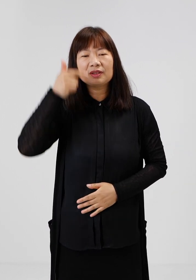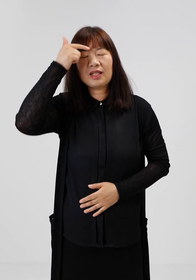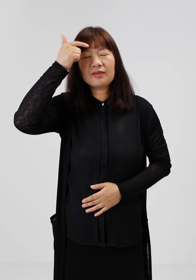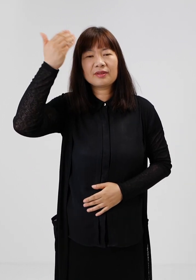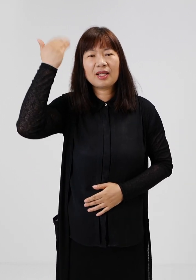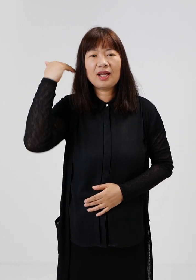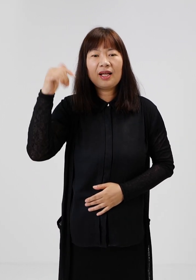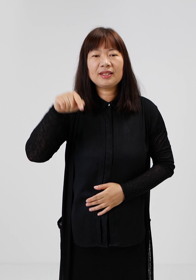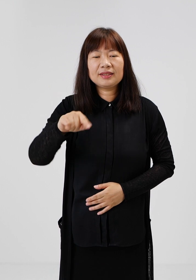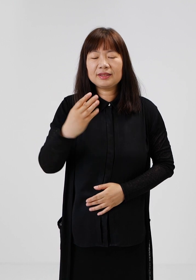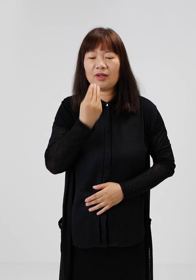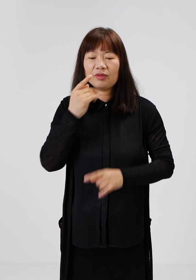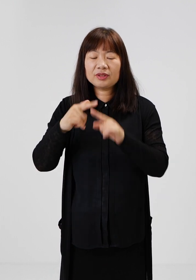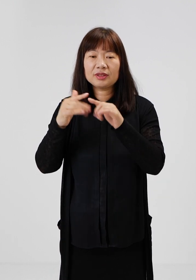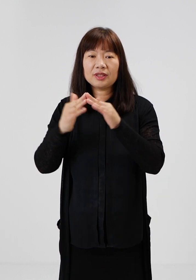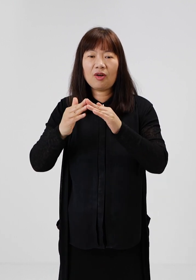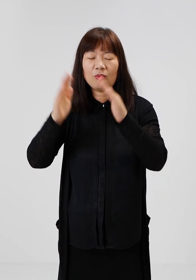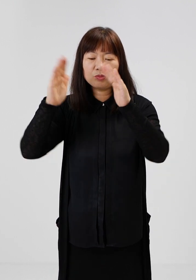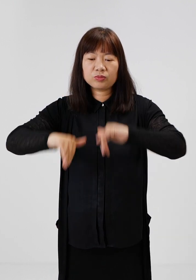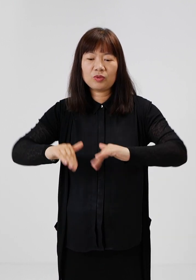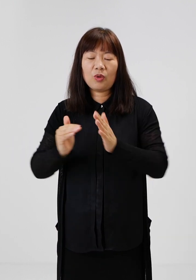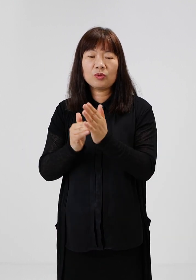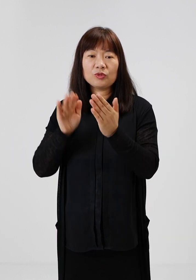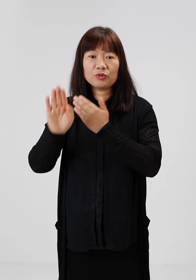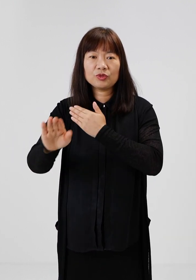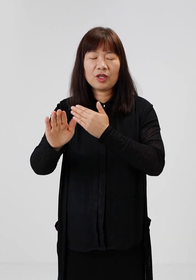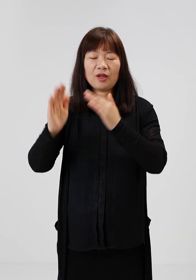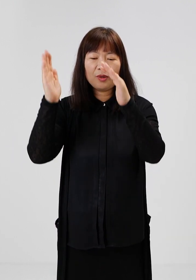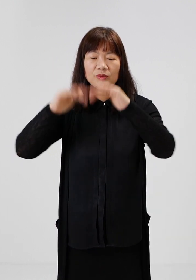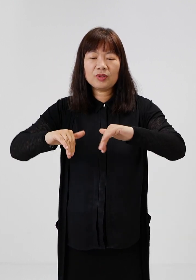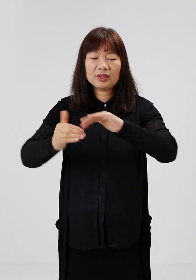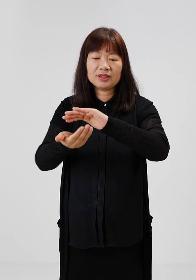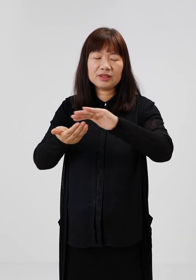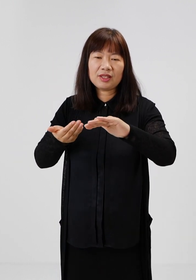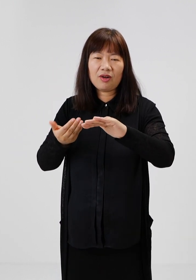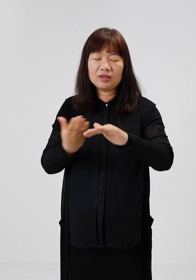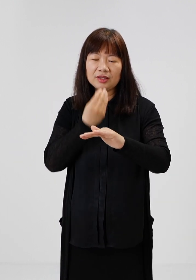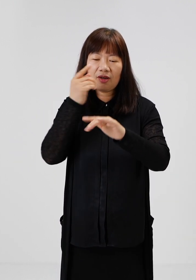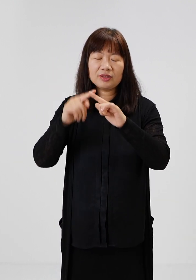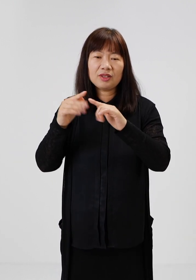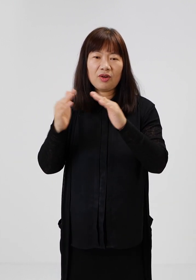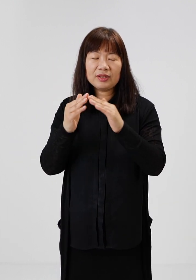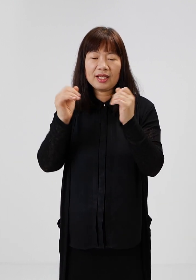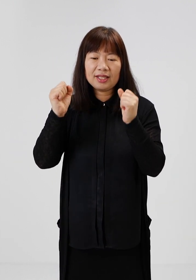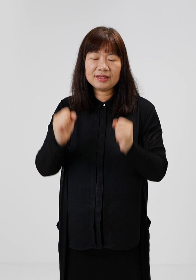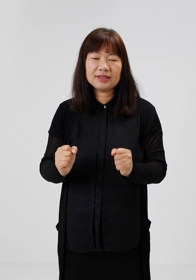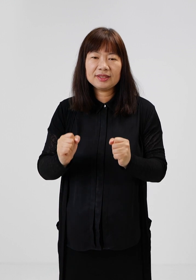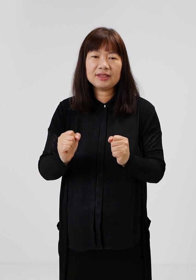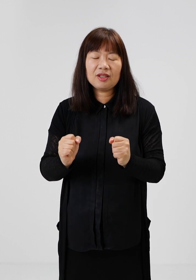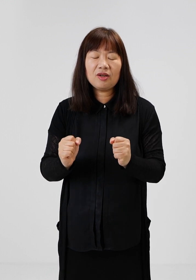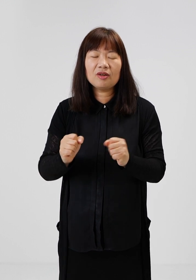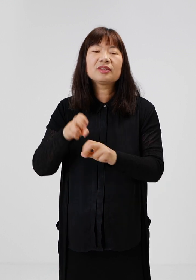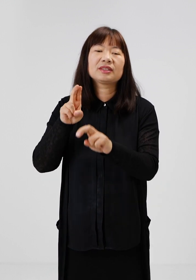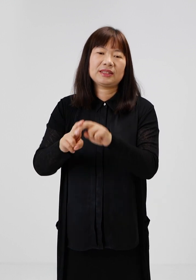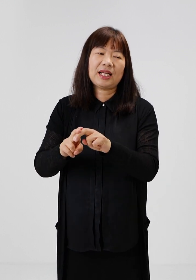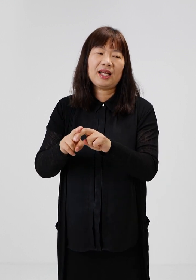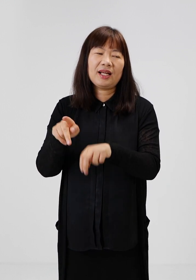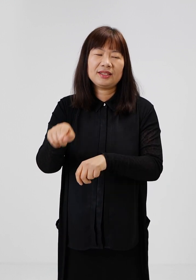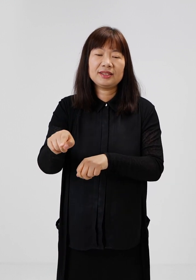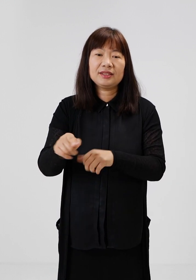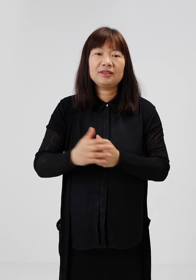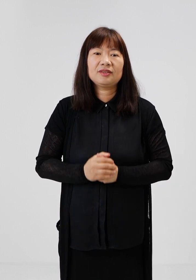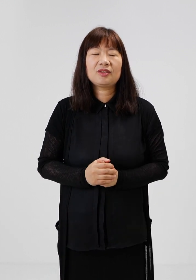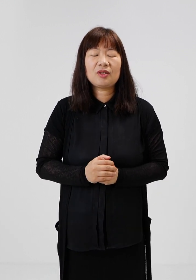옛날에 이 성전이 무너지고 그 무너지기 전 성전에 있던 단이 있던 자리예요.